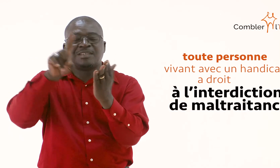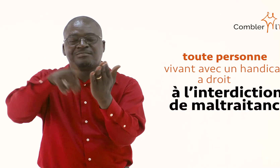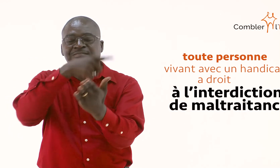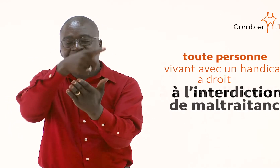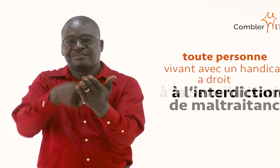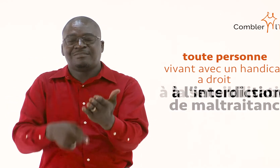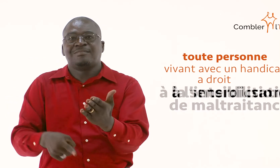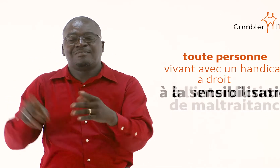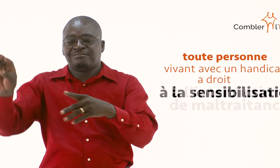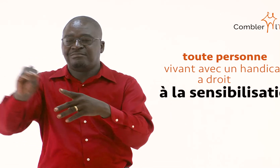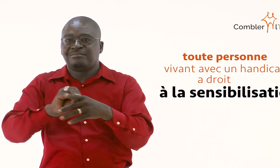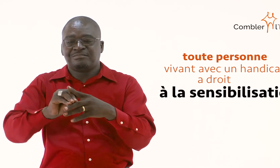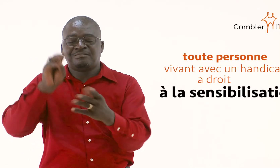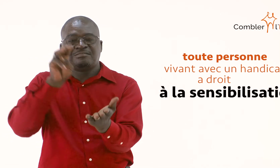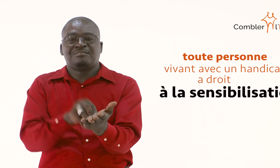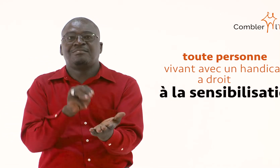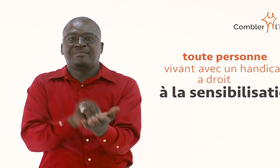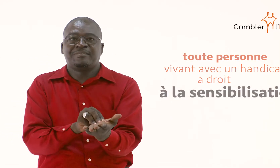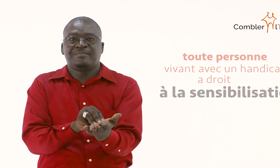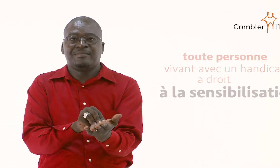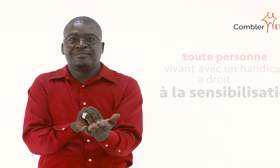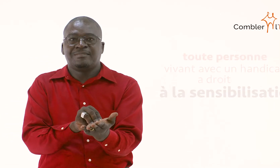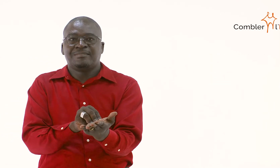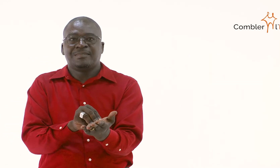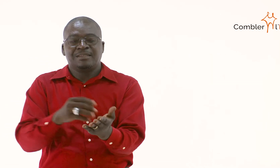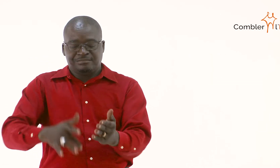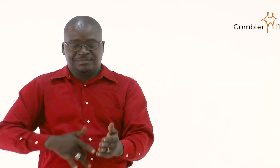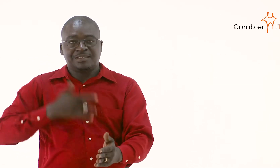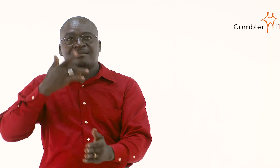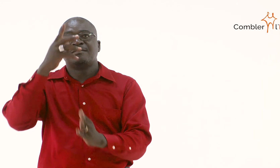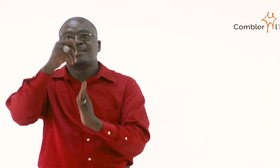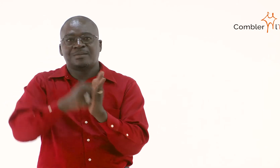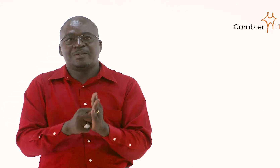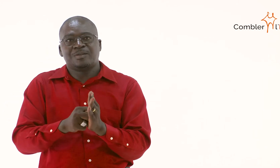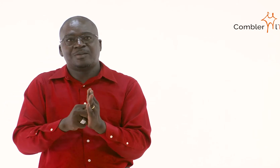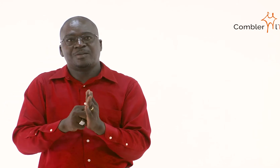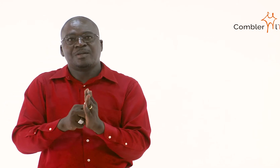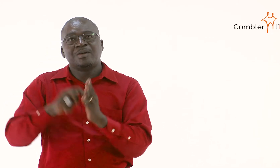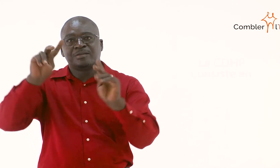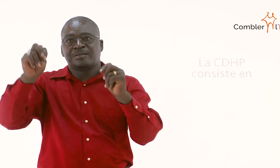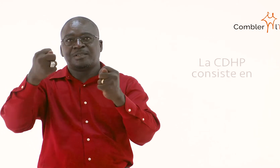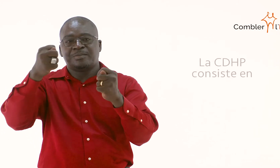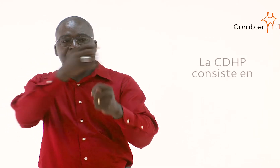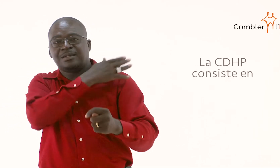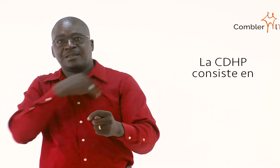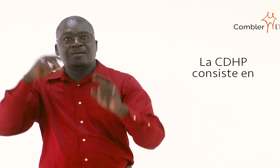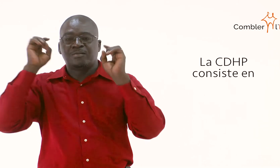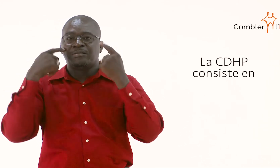médicale et à la sensibilisation aux stéréotypes et aux préjugés. La Convention consiste